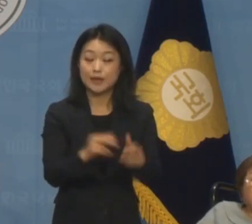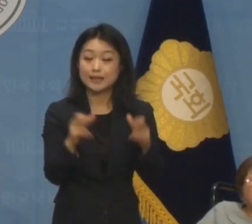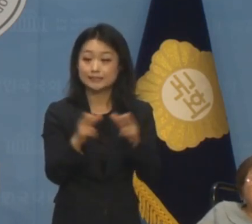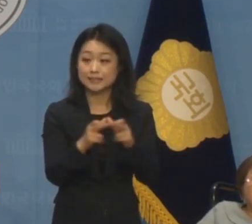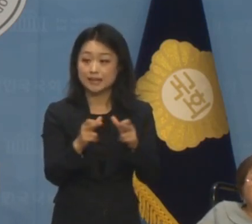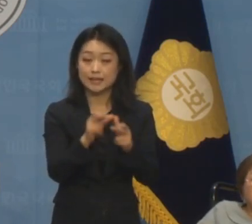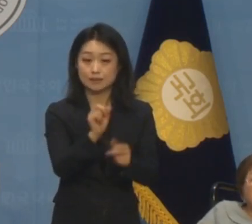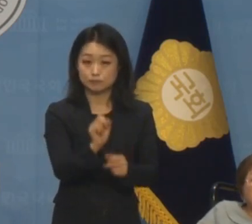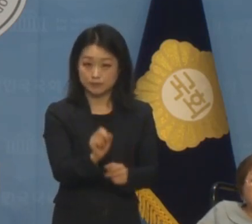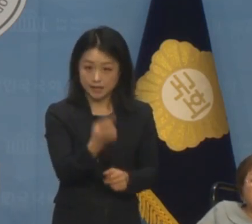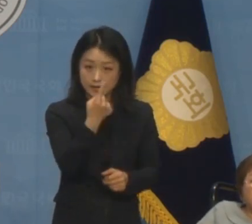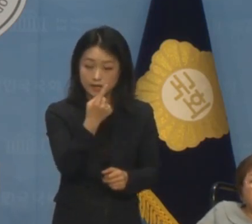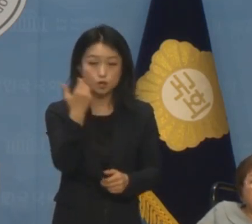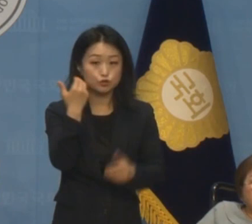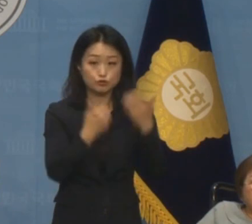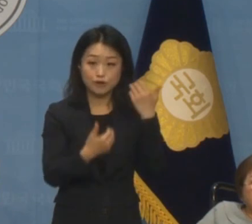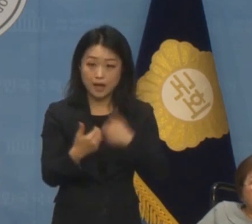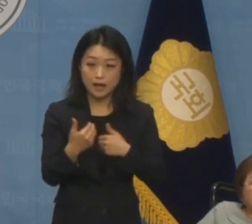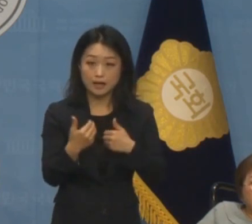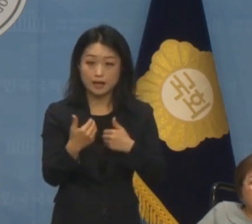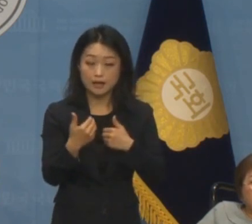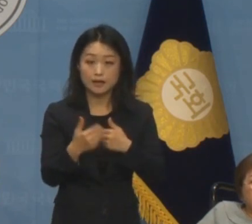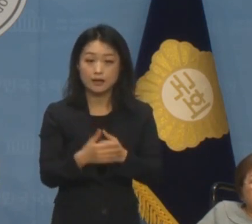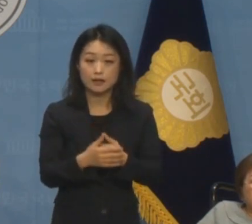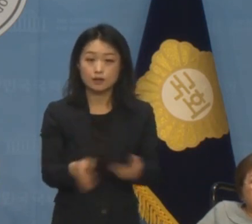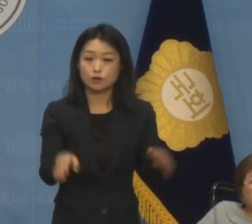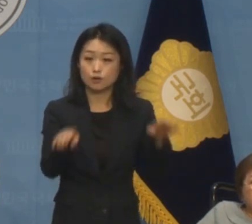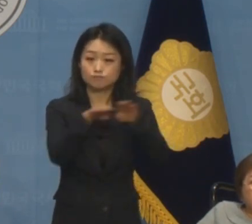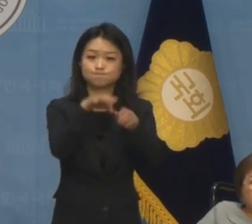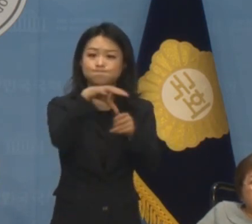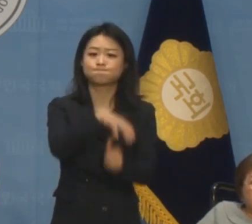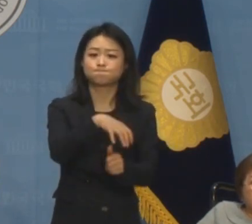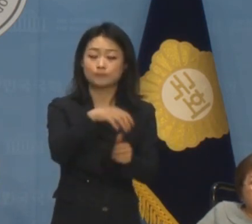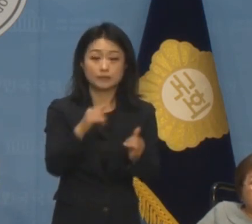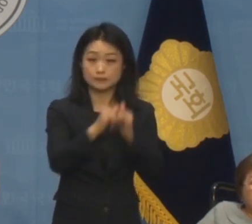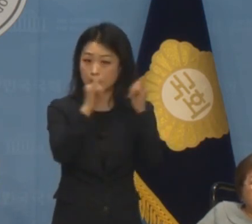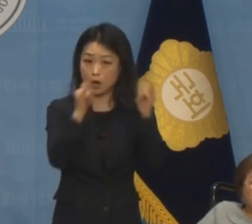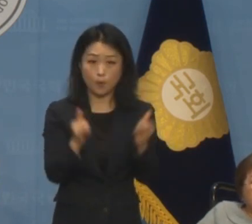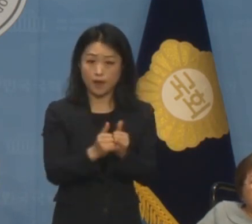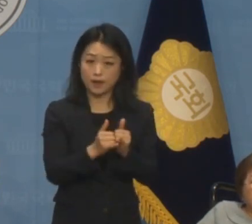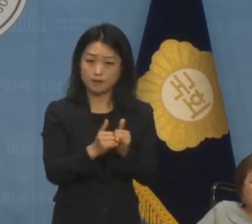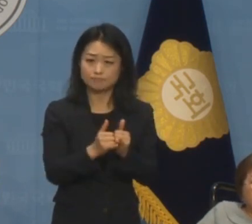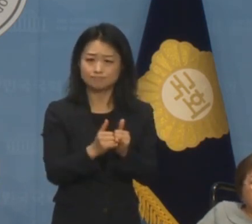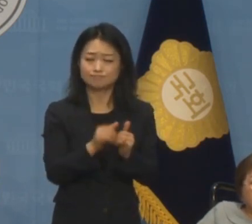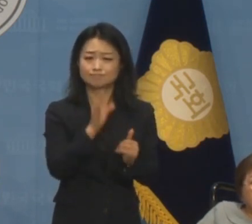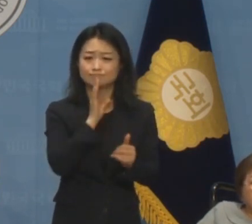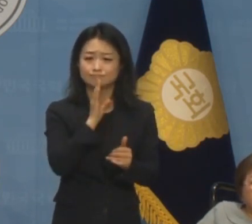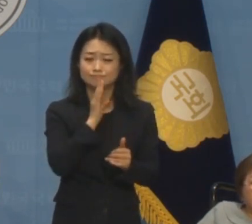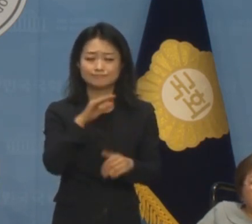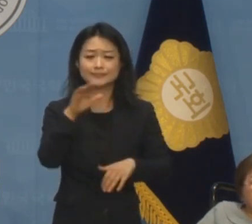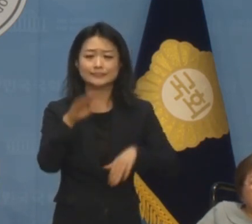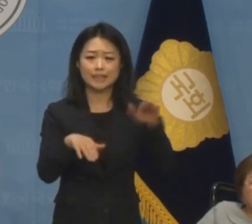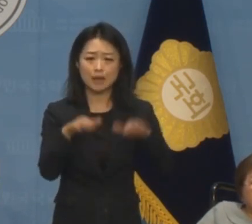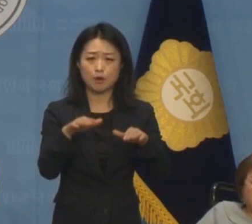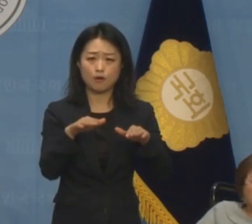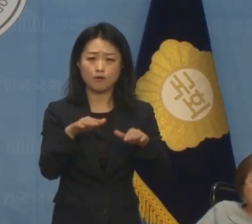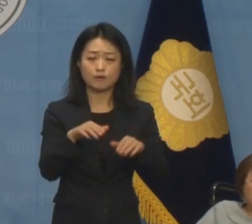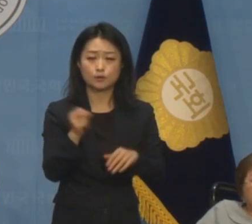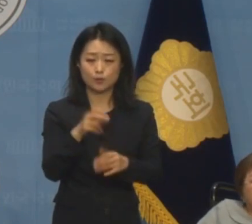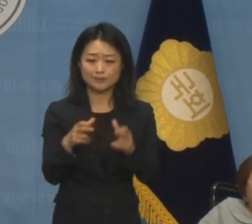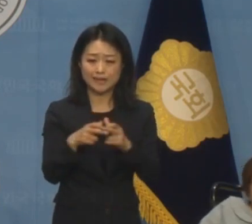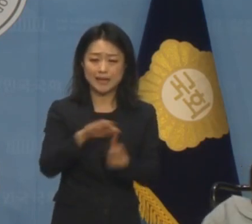장애를 이유로 누군가가 수용되어야 하는 사회는 그 자체로 차별과